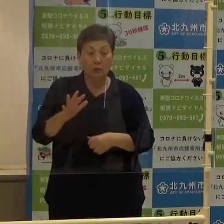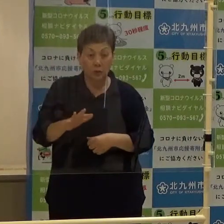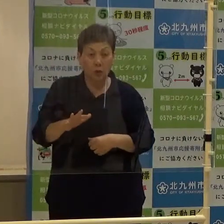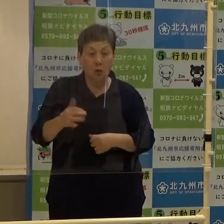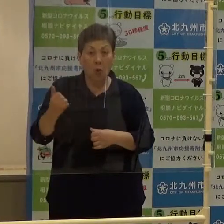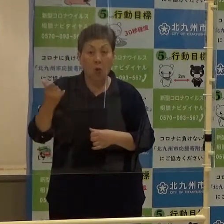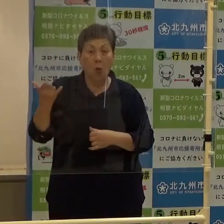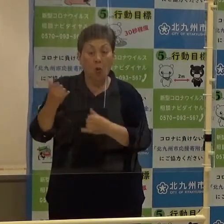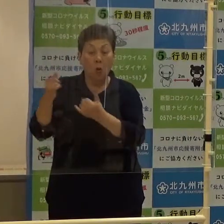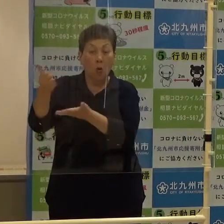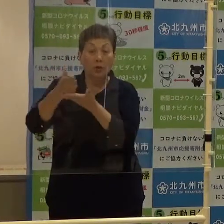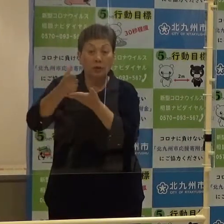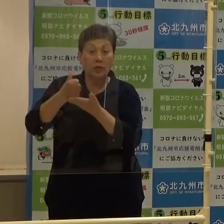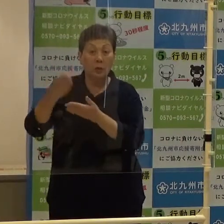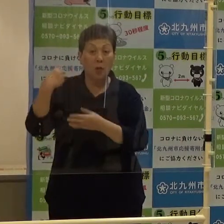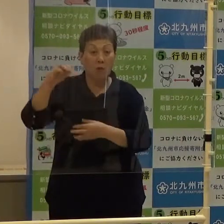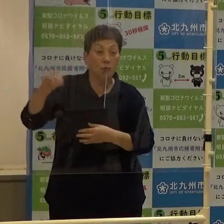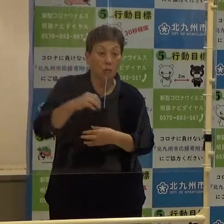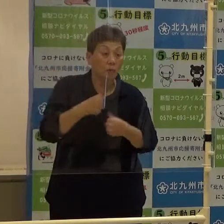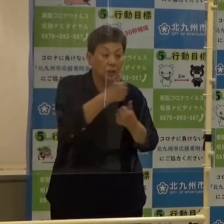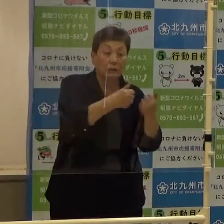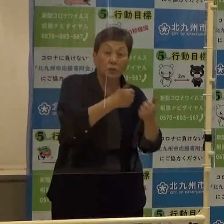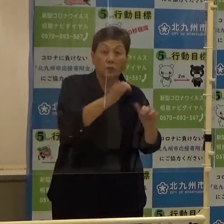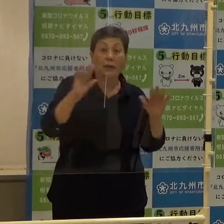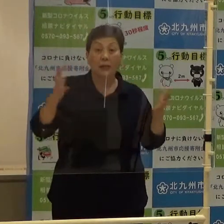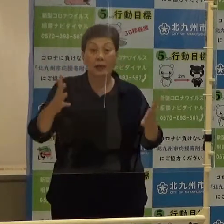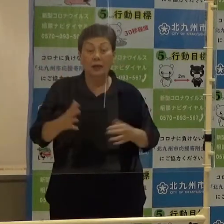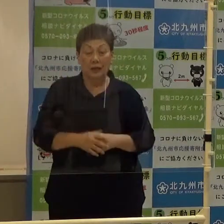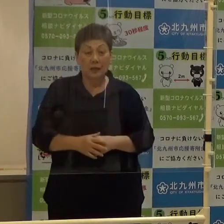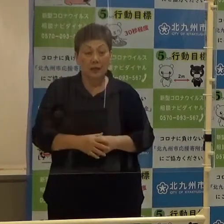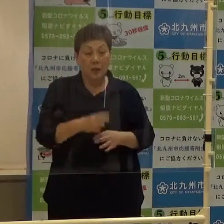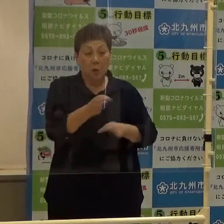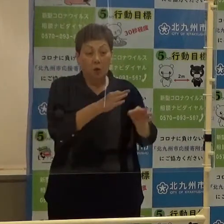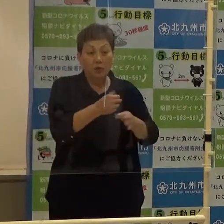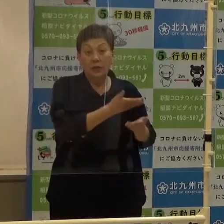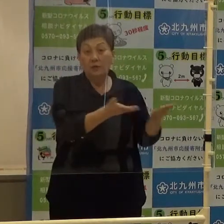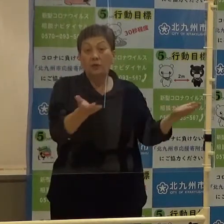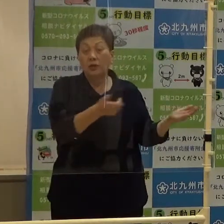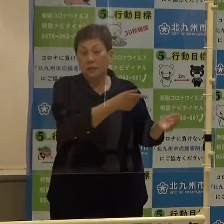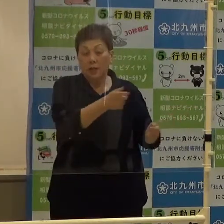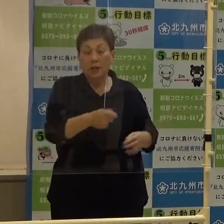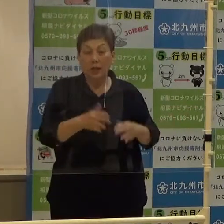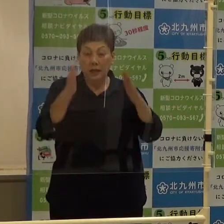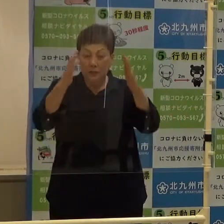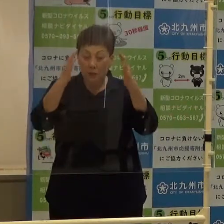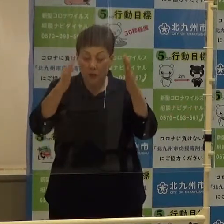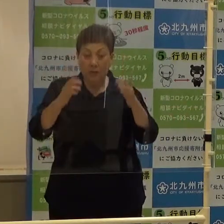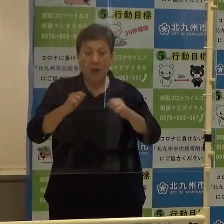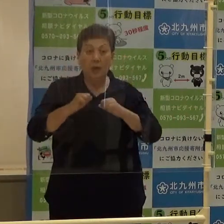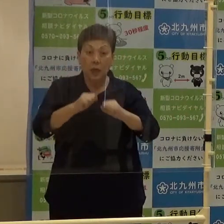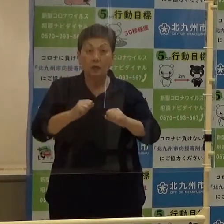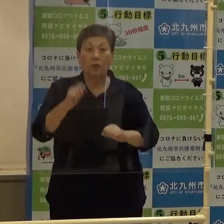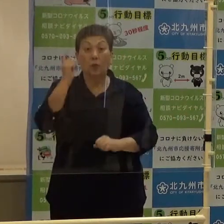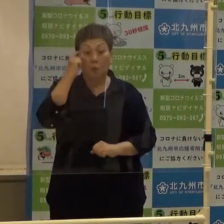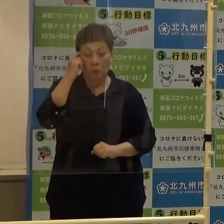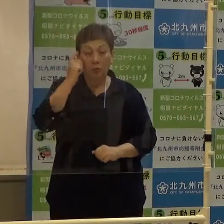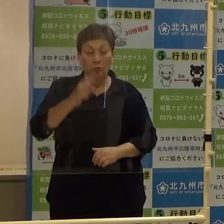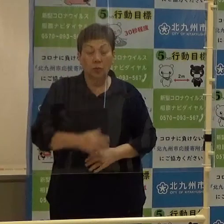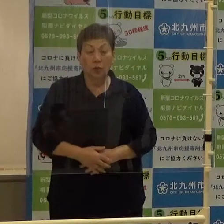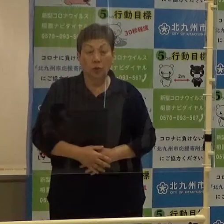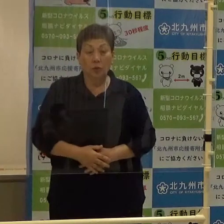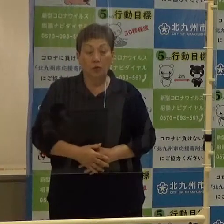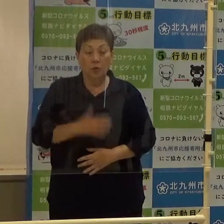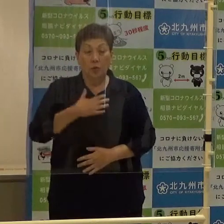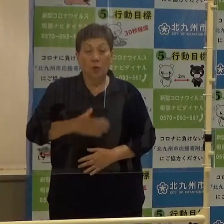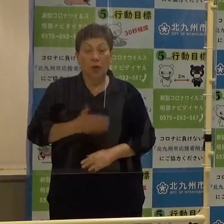ていらっしゃるしだと思うし、まさに一生懸命やっていくと思います。その